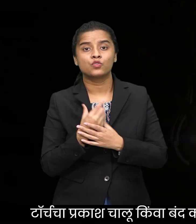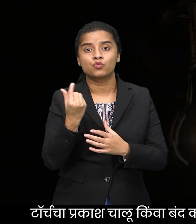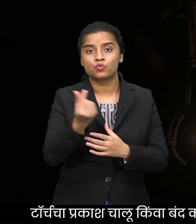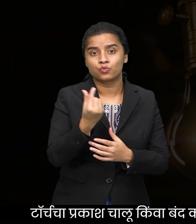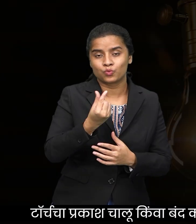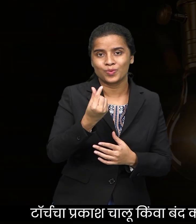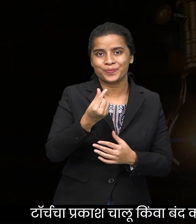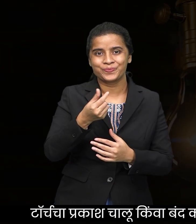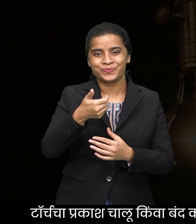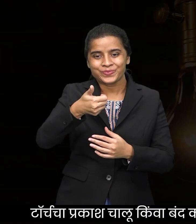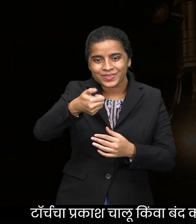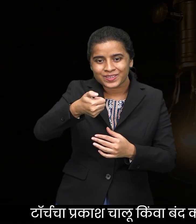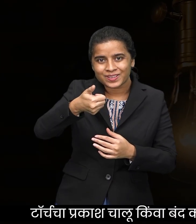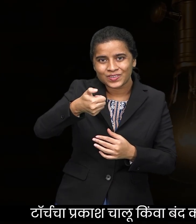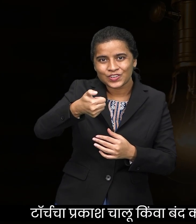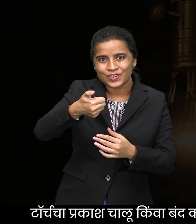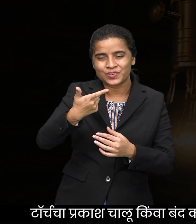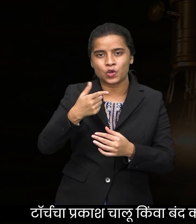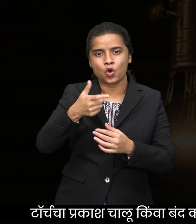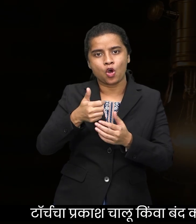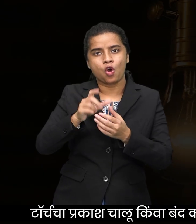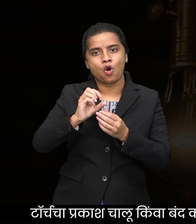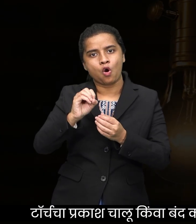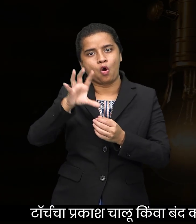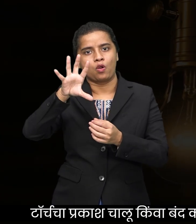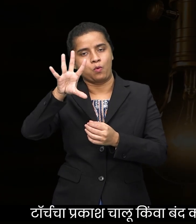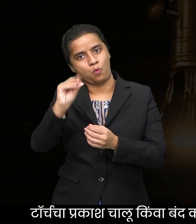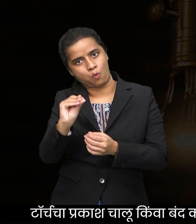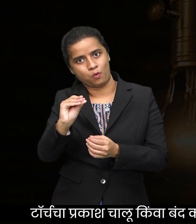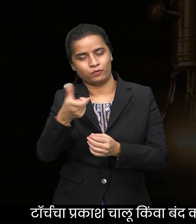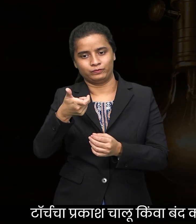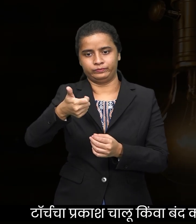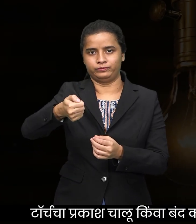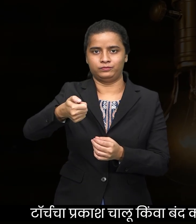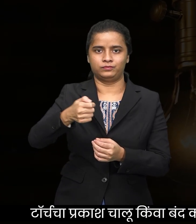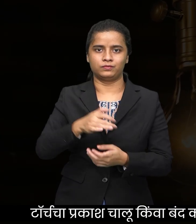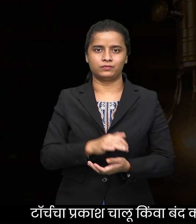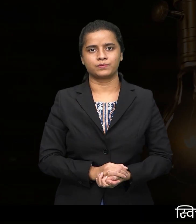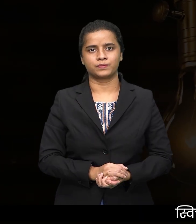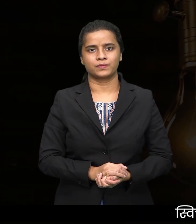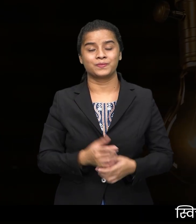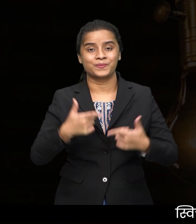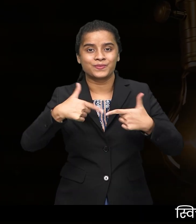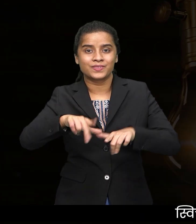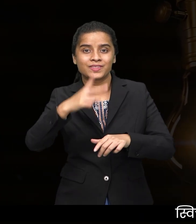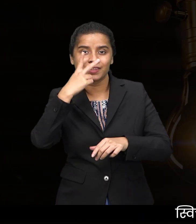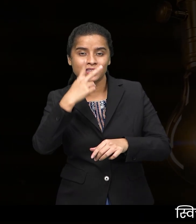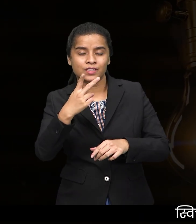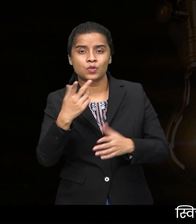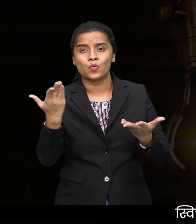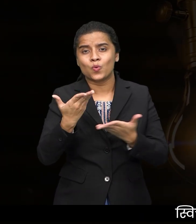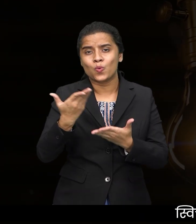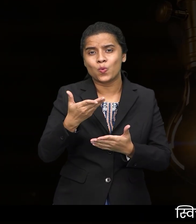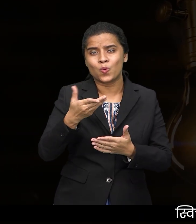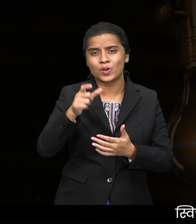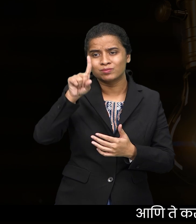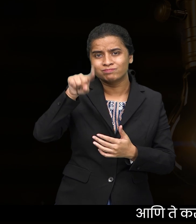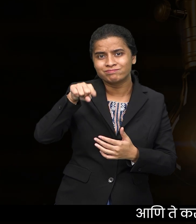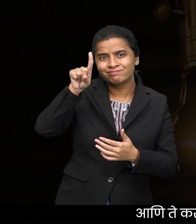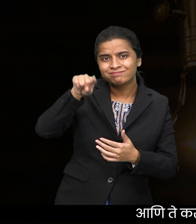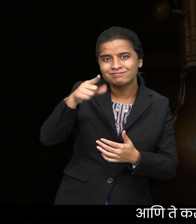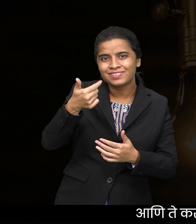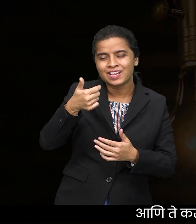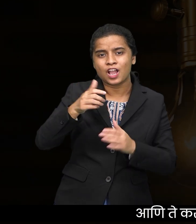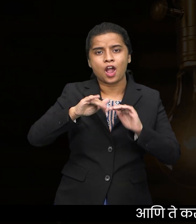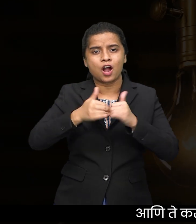टॉर्च प्रकाश चालू किंवा बंद करण्यासाठी आपण स्विच खटका वापरतो. स्विच म्हणजे काय